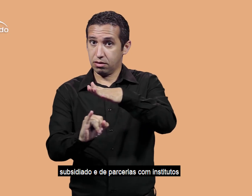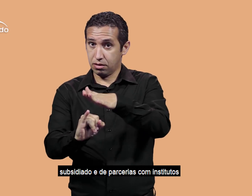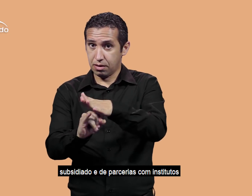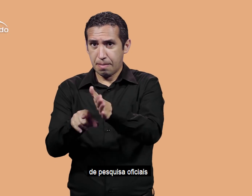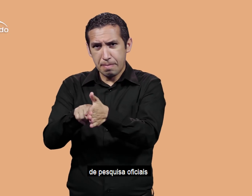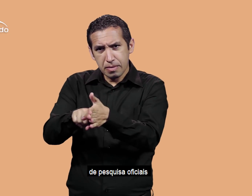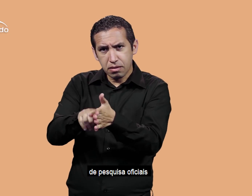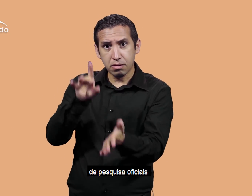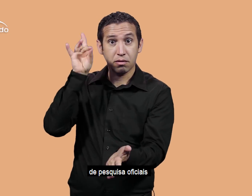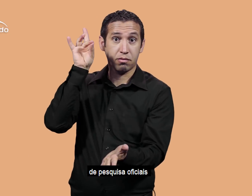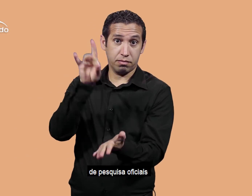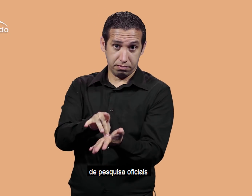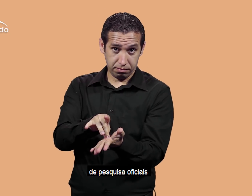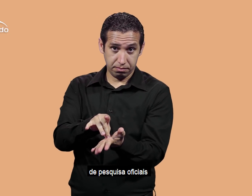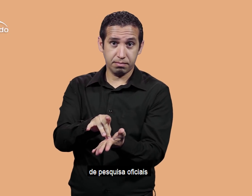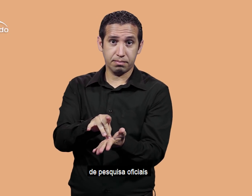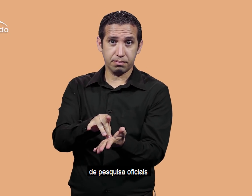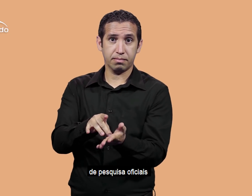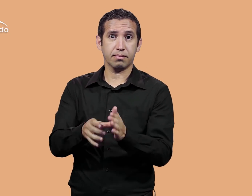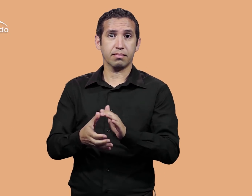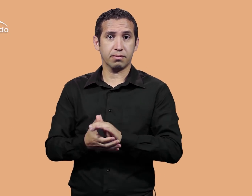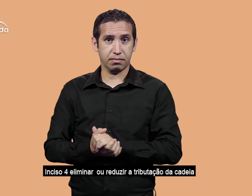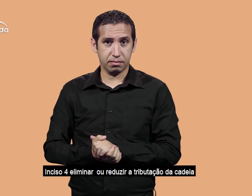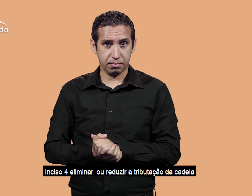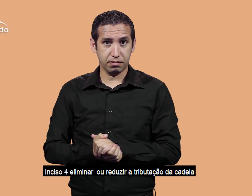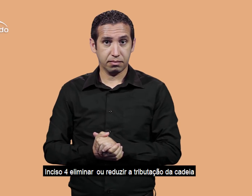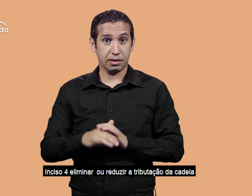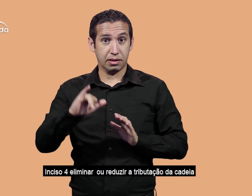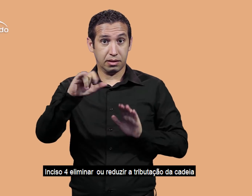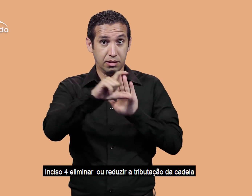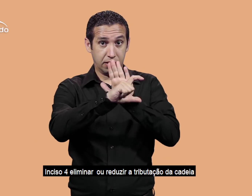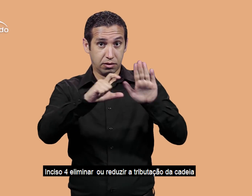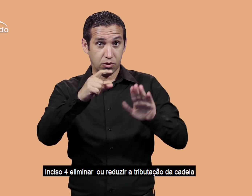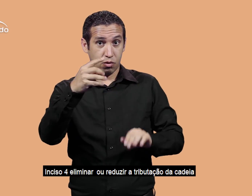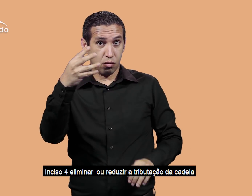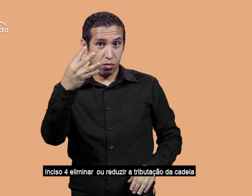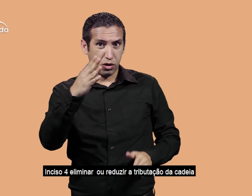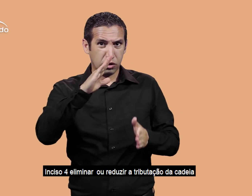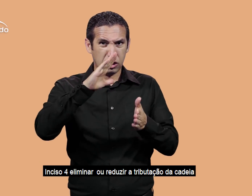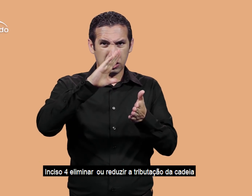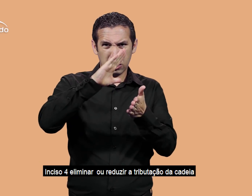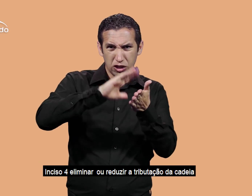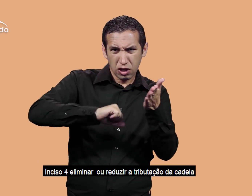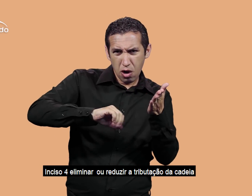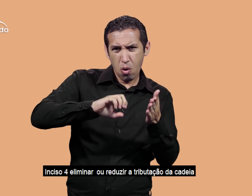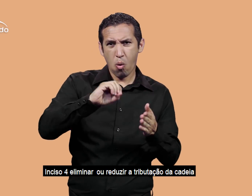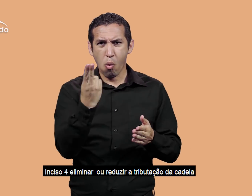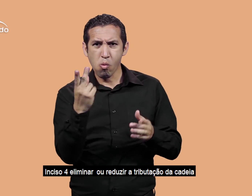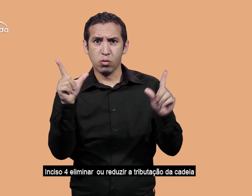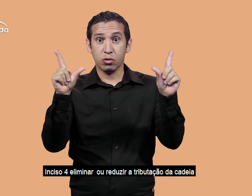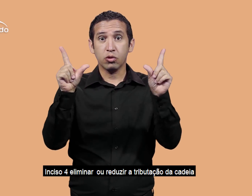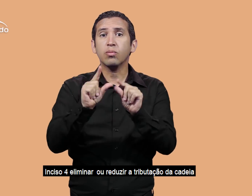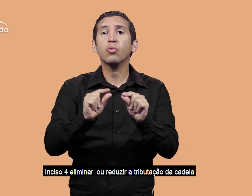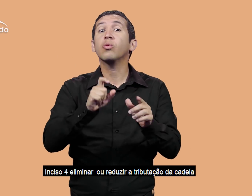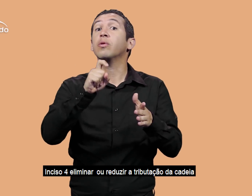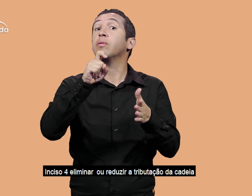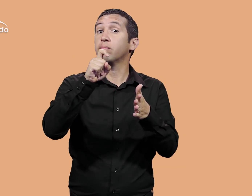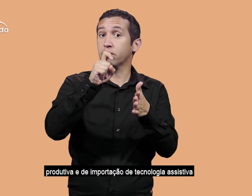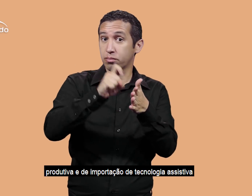pesquisa oficiais inciso 4 eliminar ou reduzir a tributação da cadeia produtiva